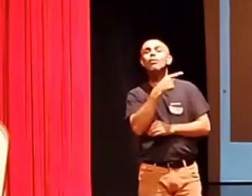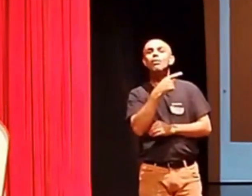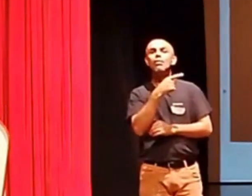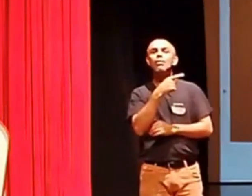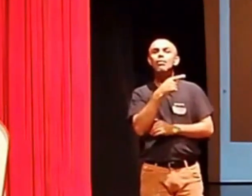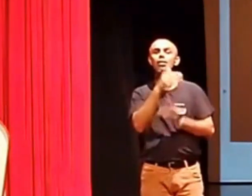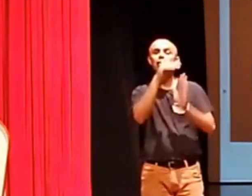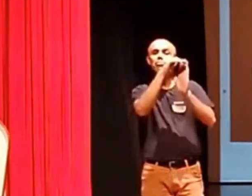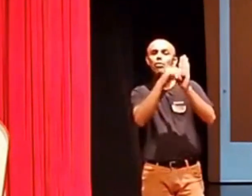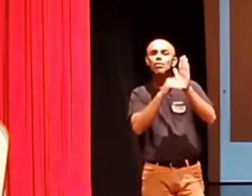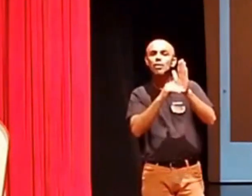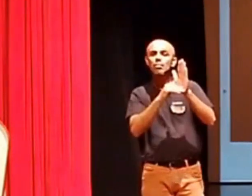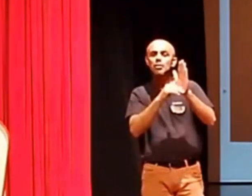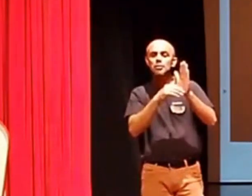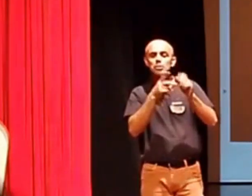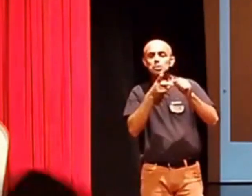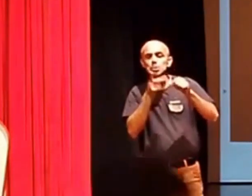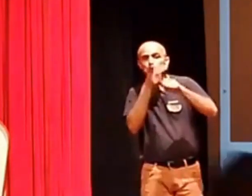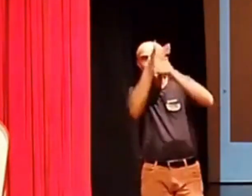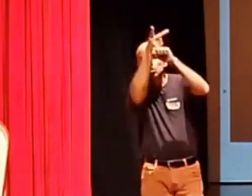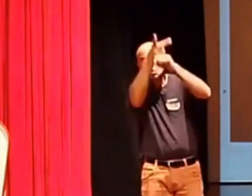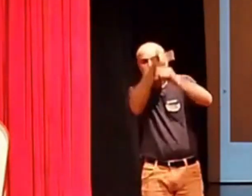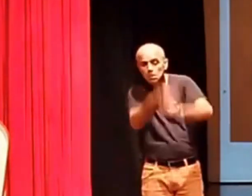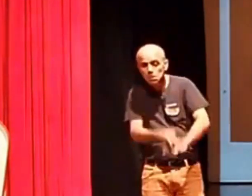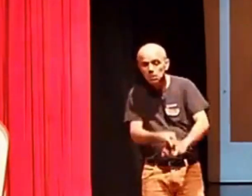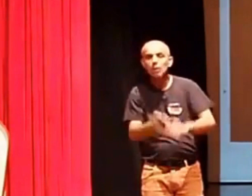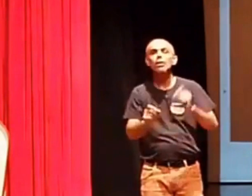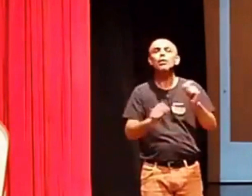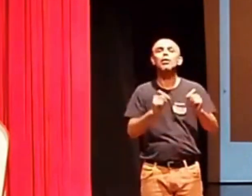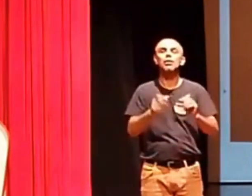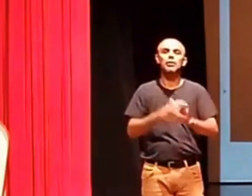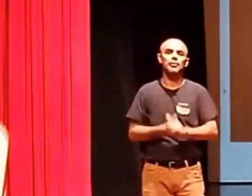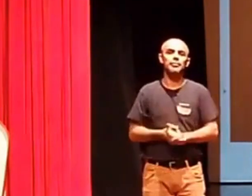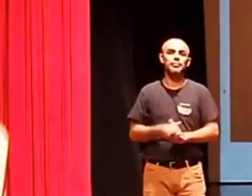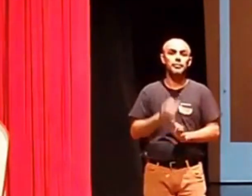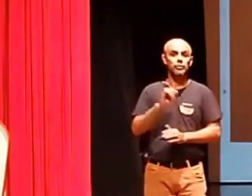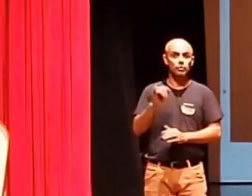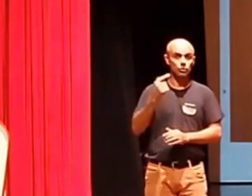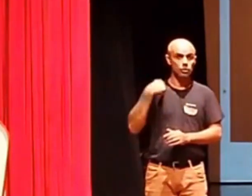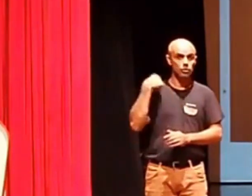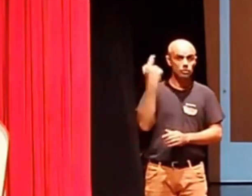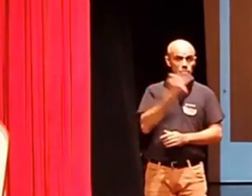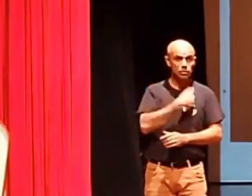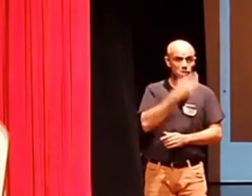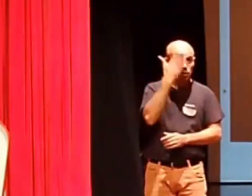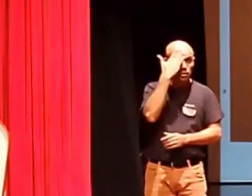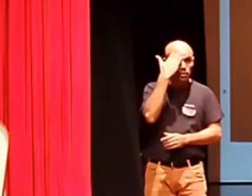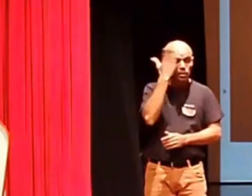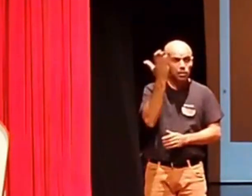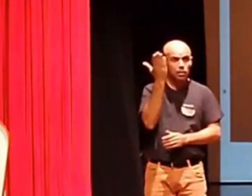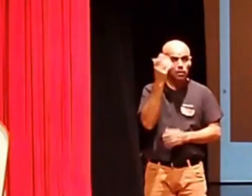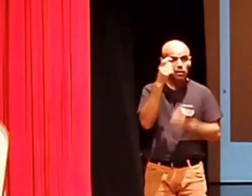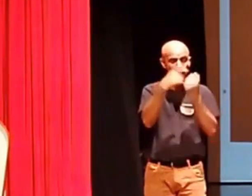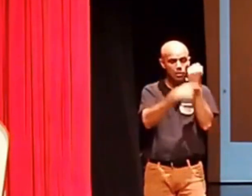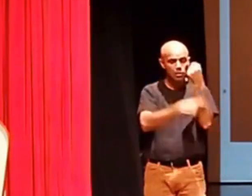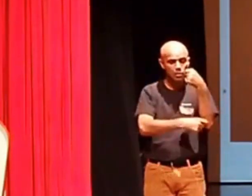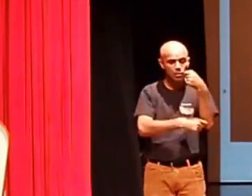programa de rastreamento. Por quê? Se nós sabemos que a